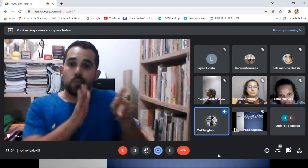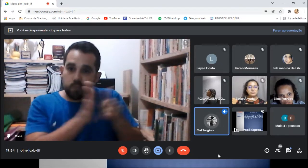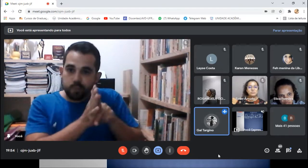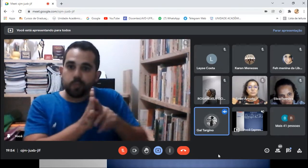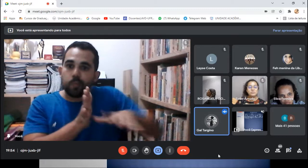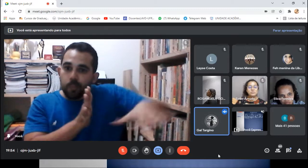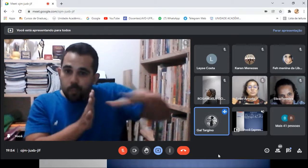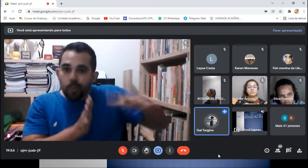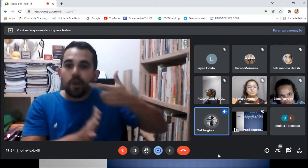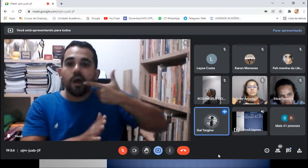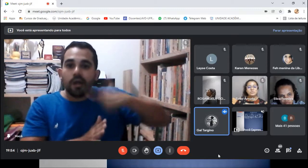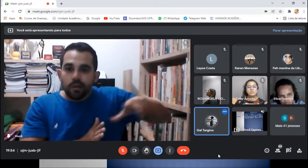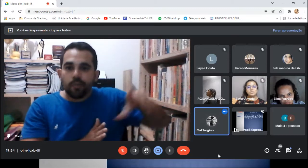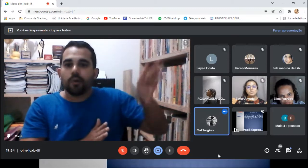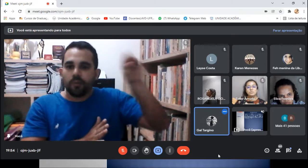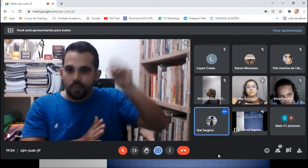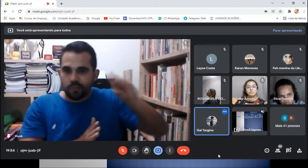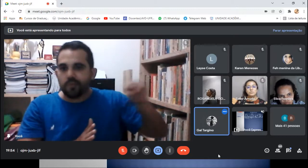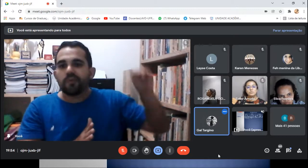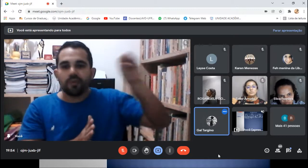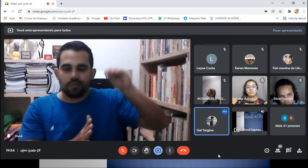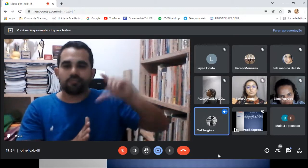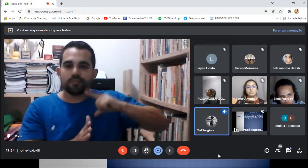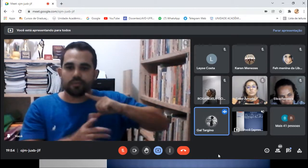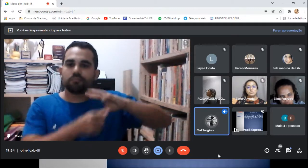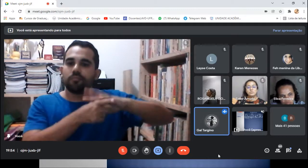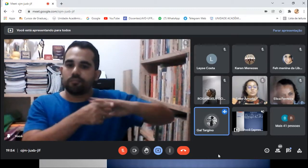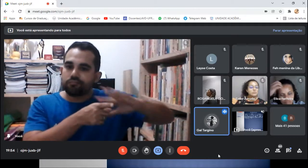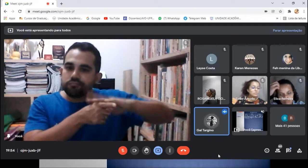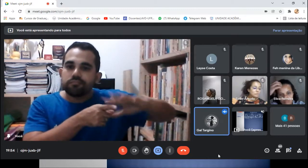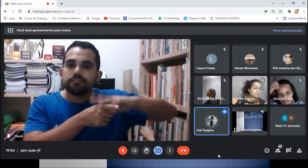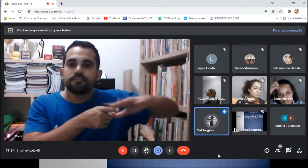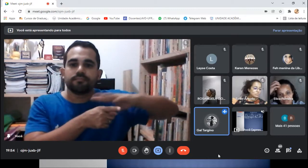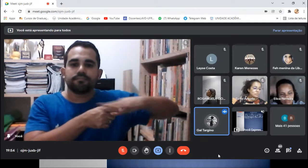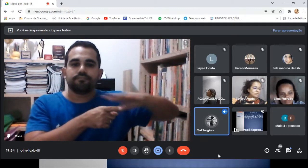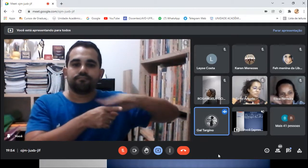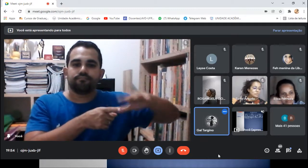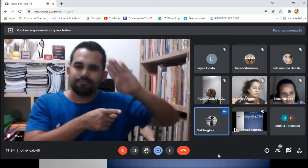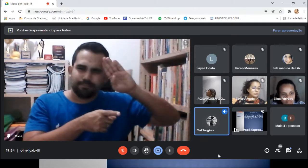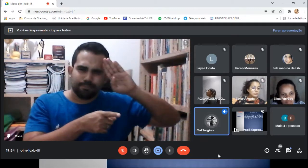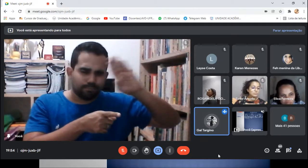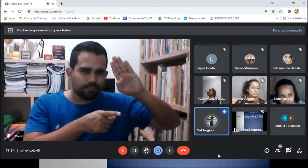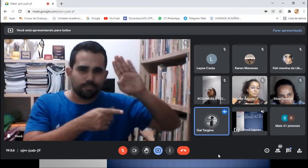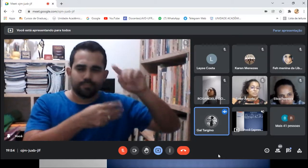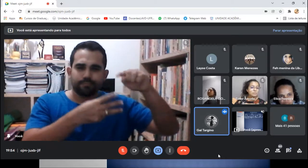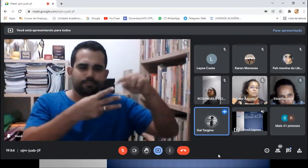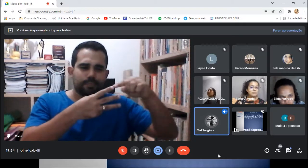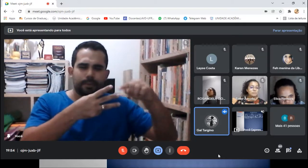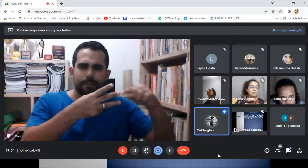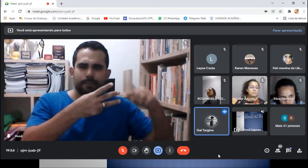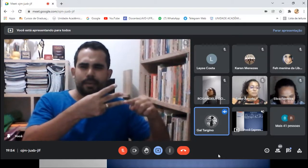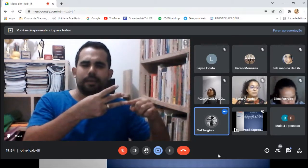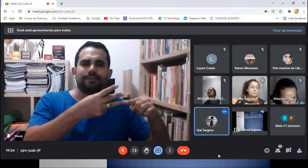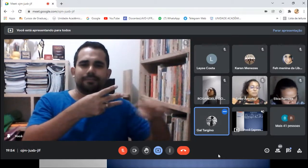página 23, uma parte que ele explica sobre essa questão da fonética,